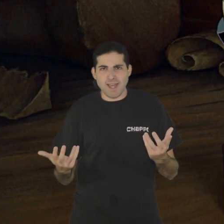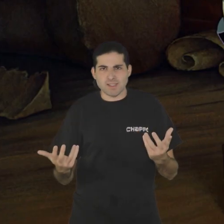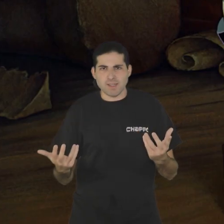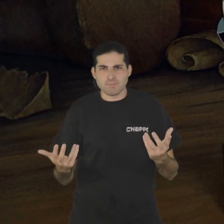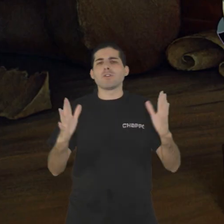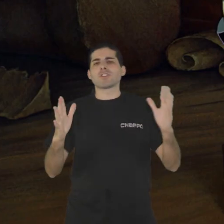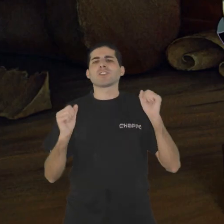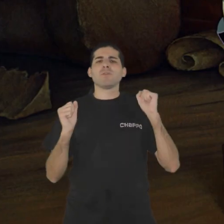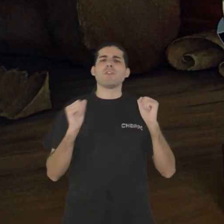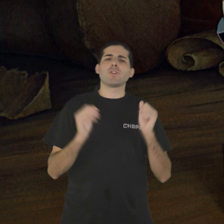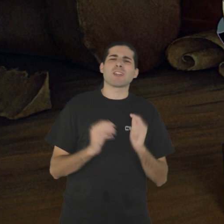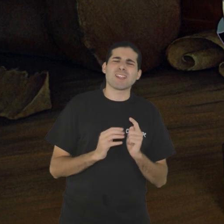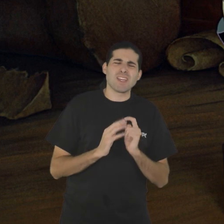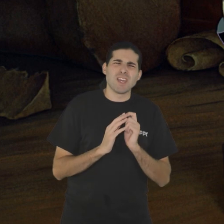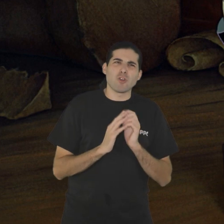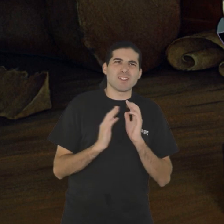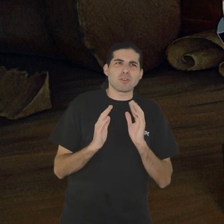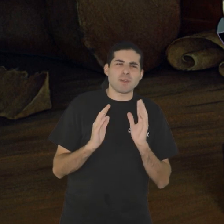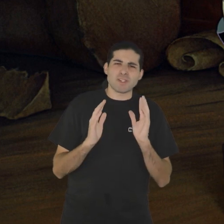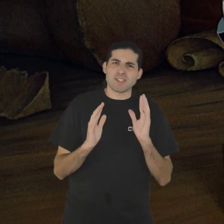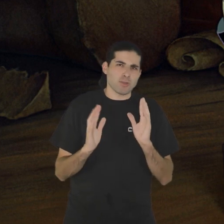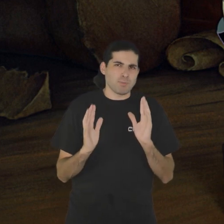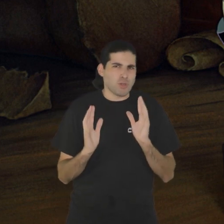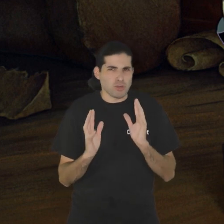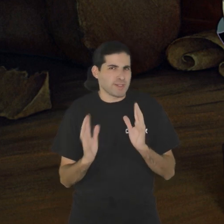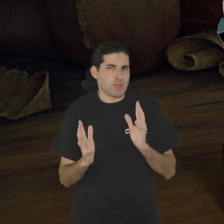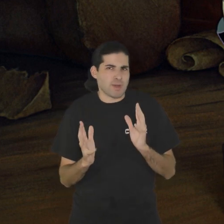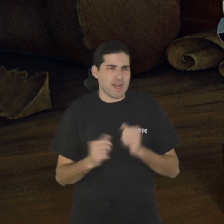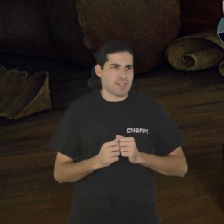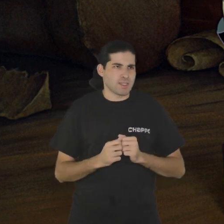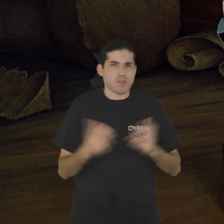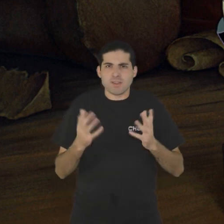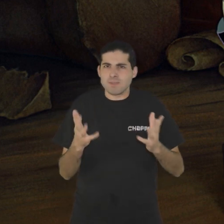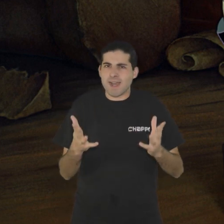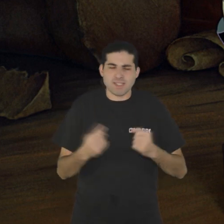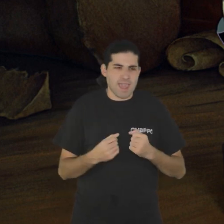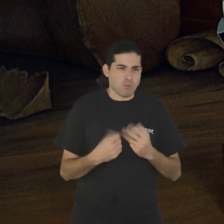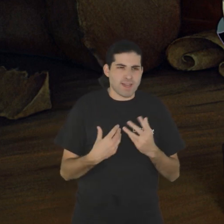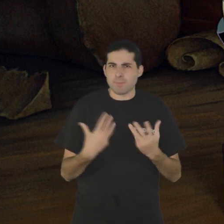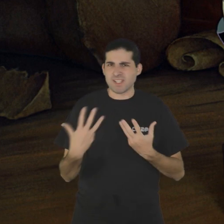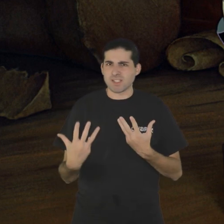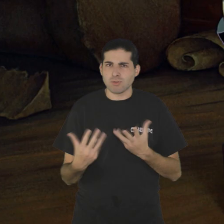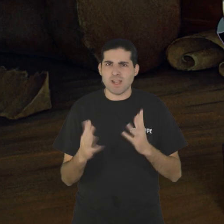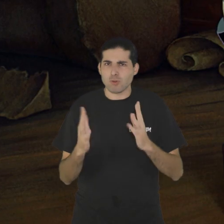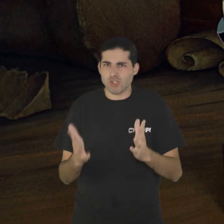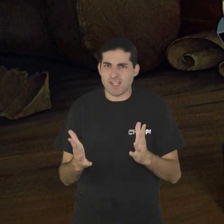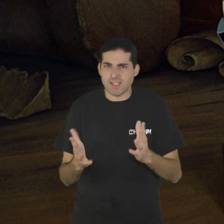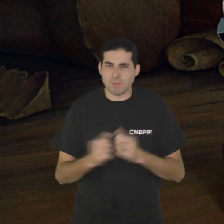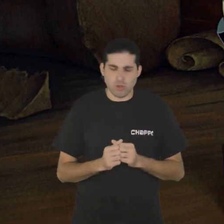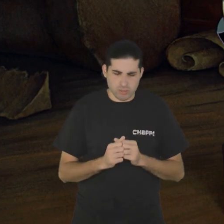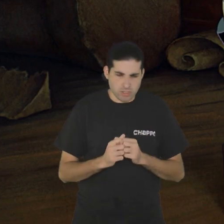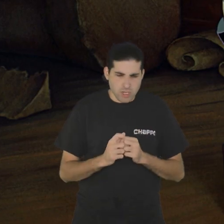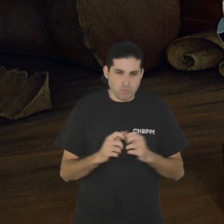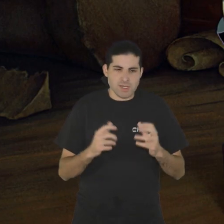grillo parlante. Io non lo so se voi vi ricordate come è stato rappresentato in Pinocchio il grillo parlante, cioè di base è una rappresentazione della